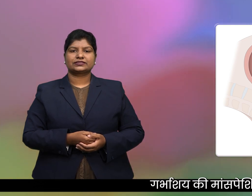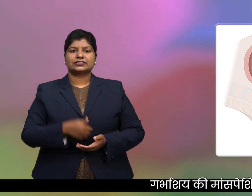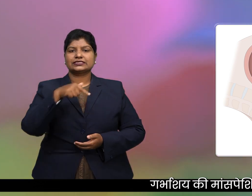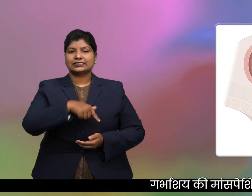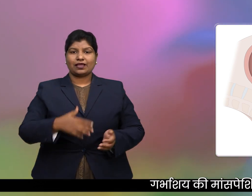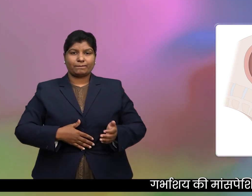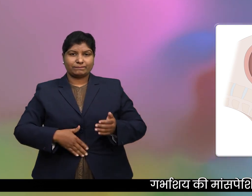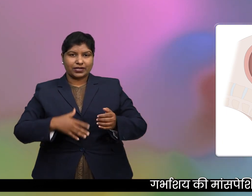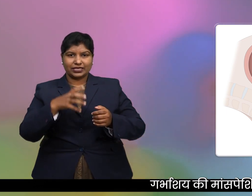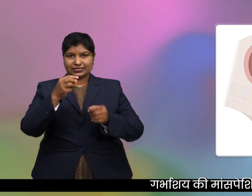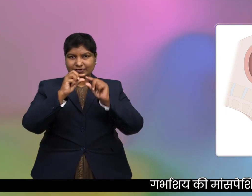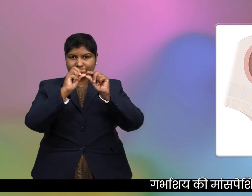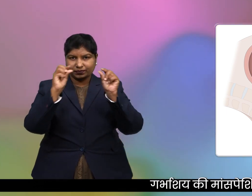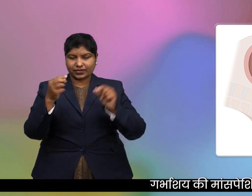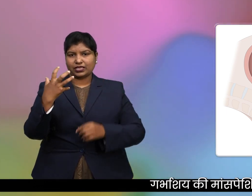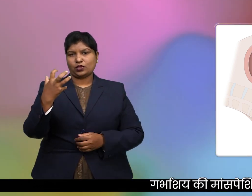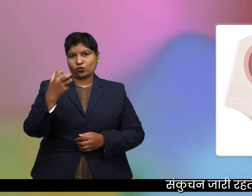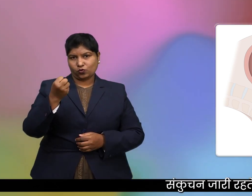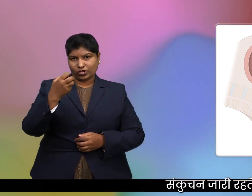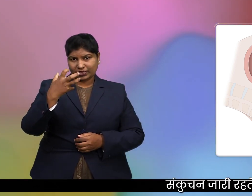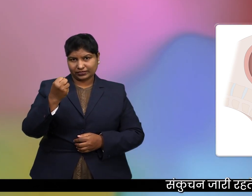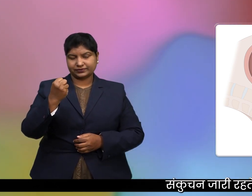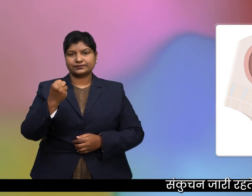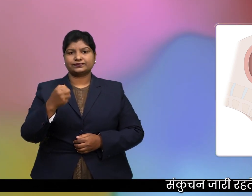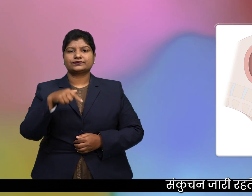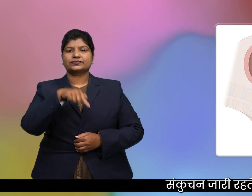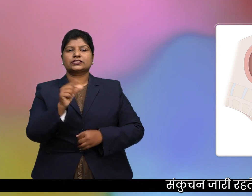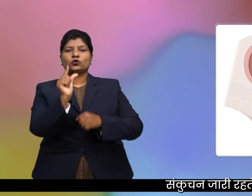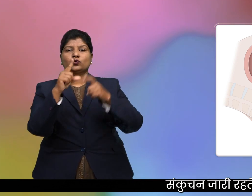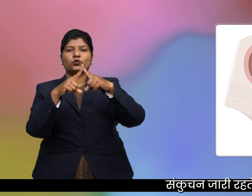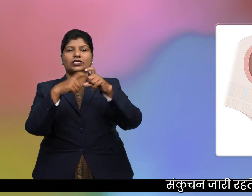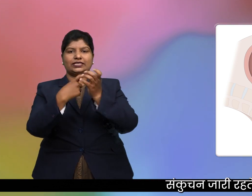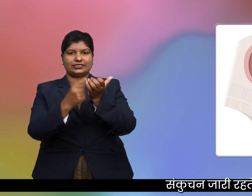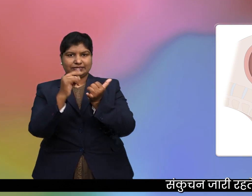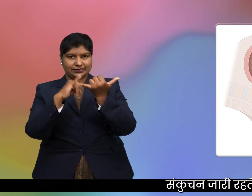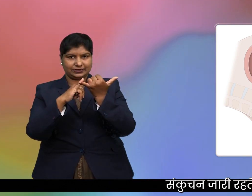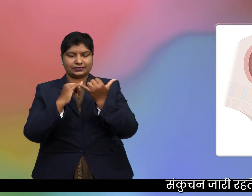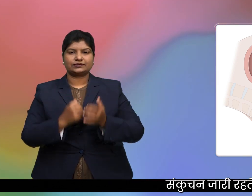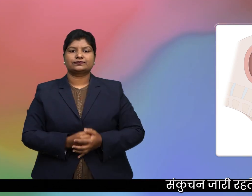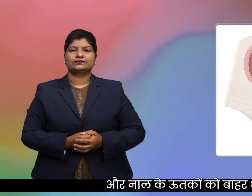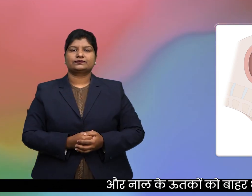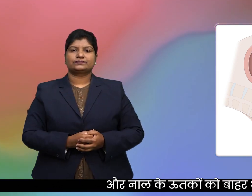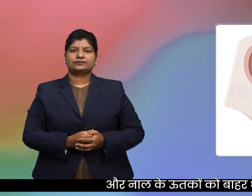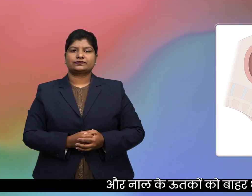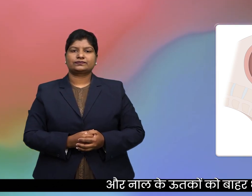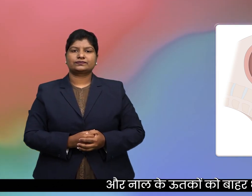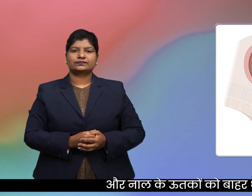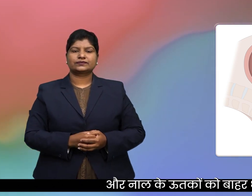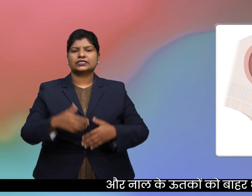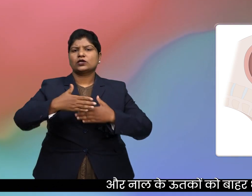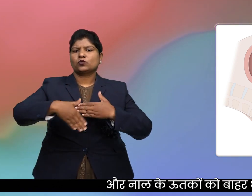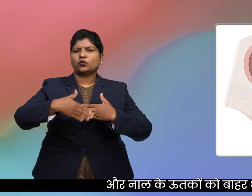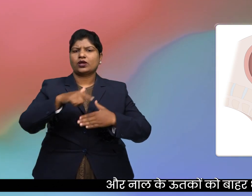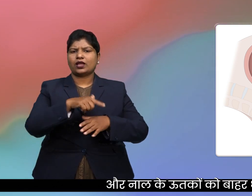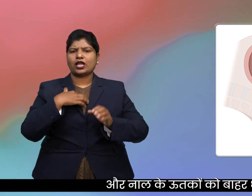गर्भाशय की मांसपेशियों के संकुचन जारी रहते हैं और नाल